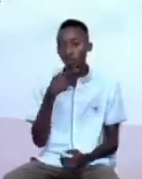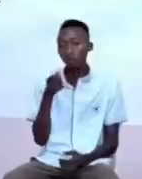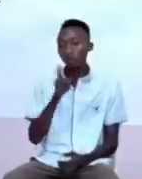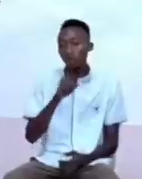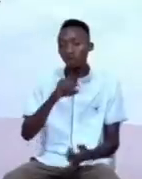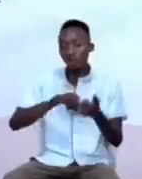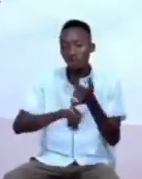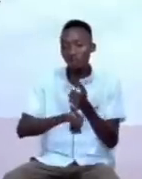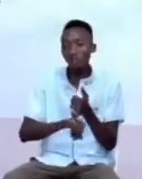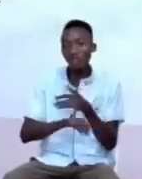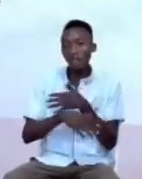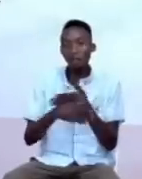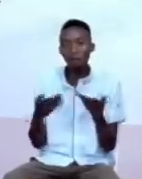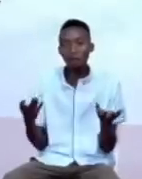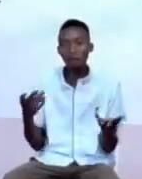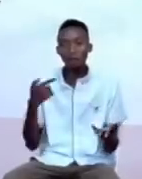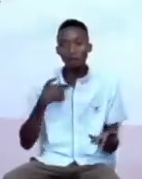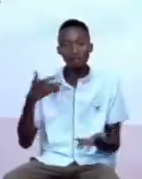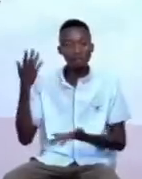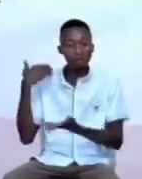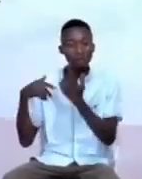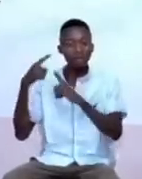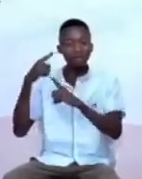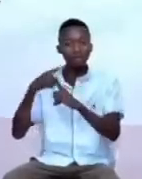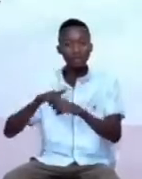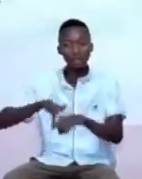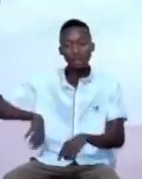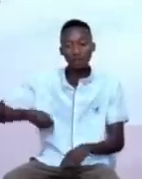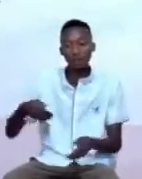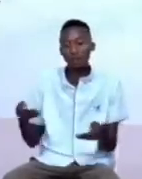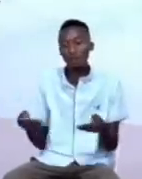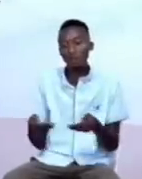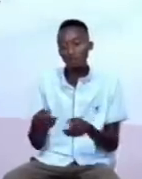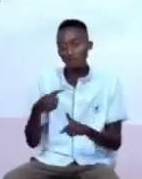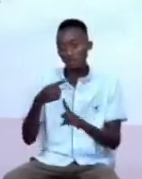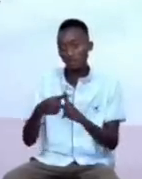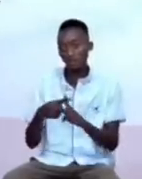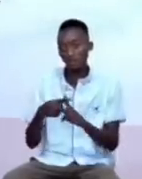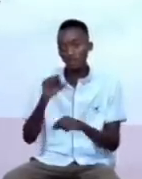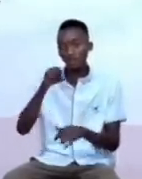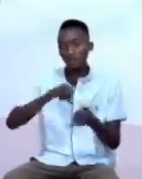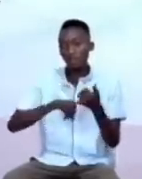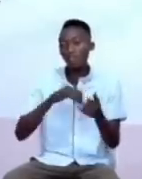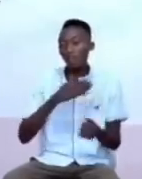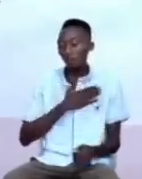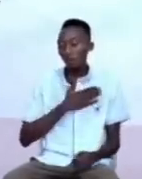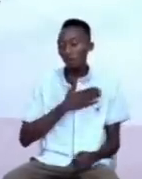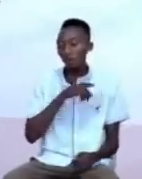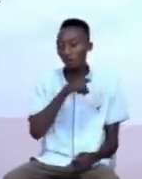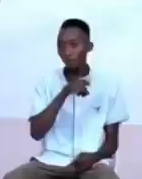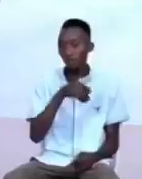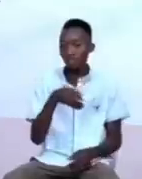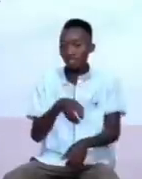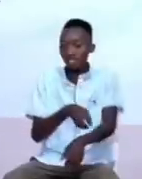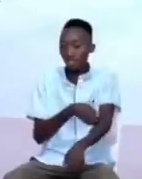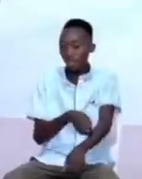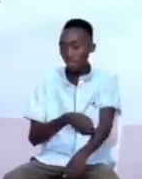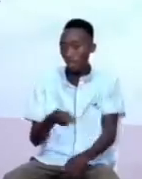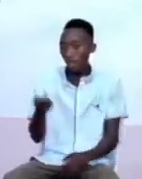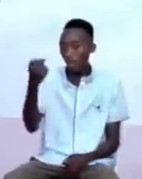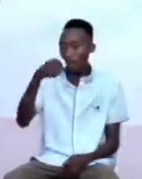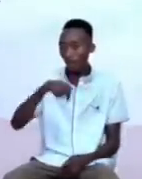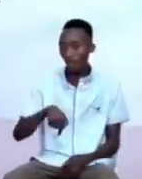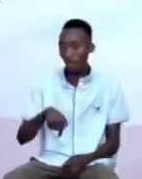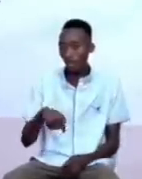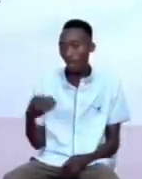tumeibiwa viti kanisani. Nilivyoona kabisa mwacheni aje ni rafiki yangu. Yule jamaa akaja. alivyokuja akanisimulia maisha yake. Anasema